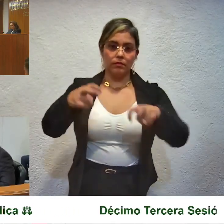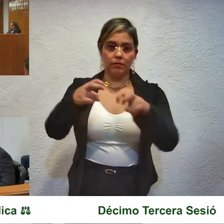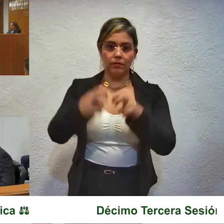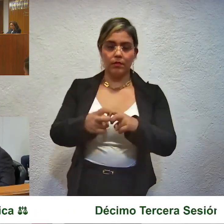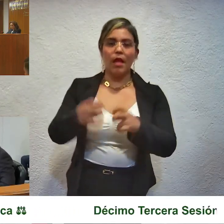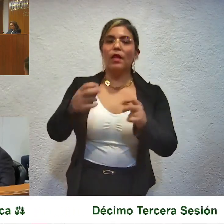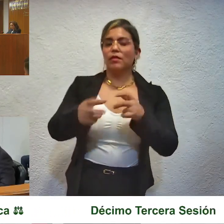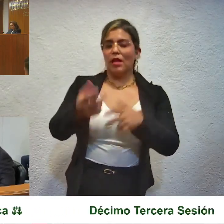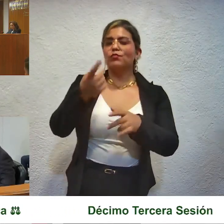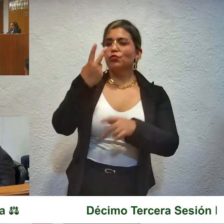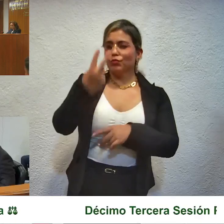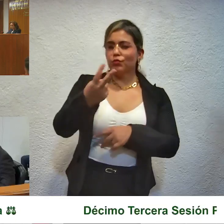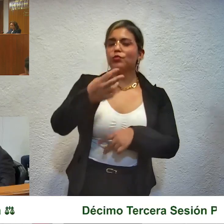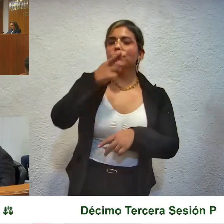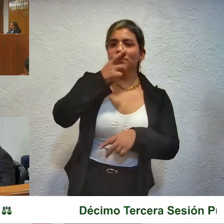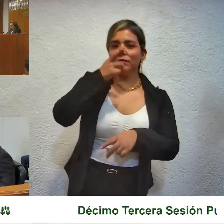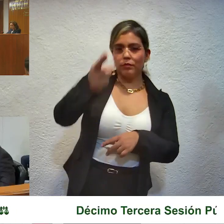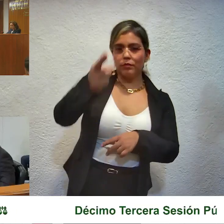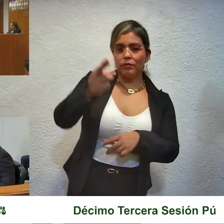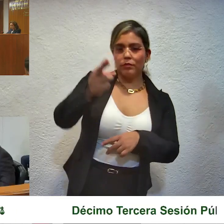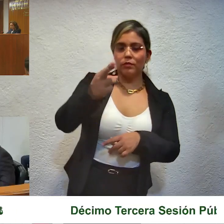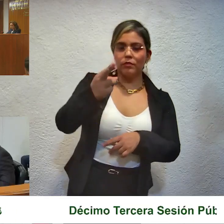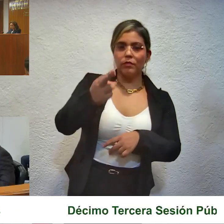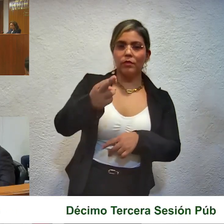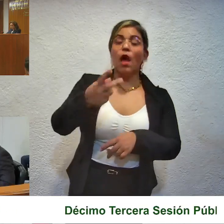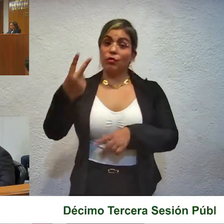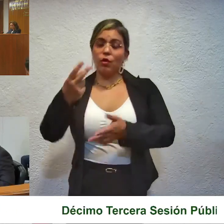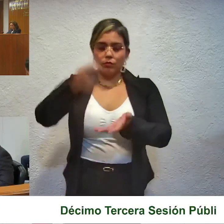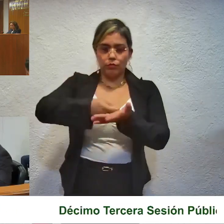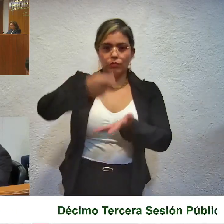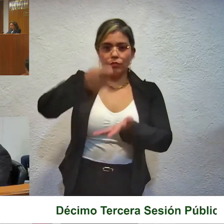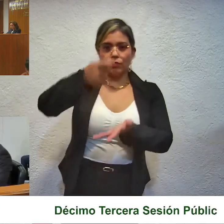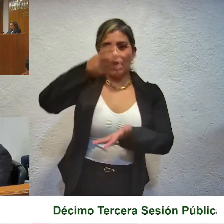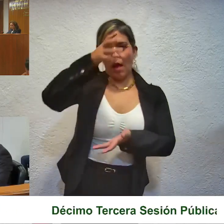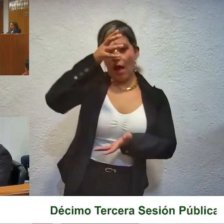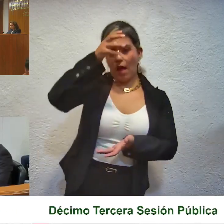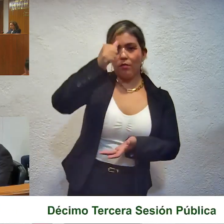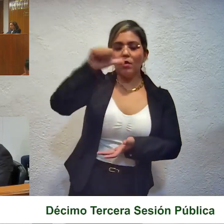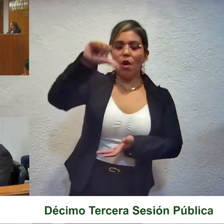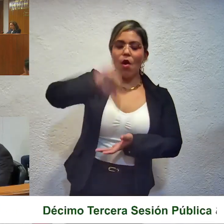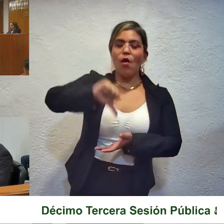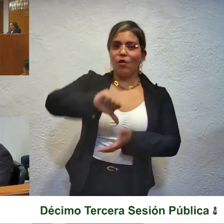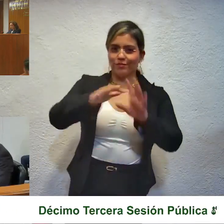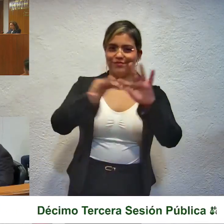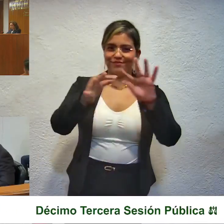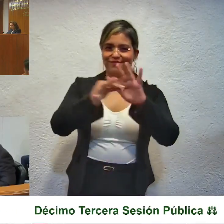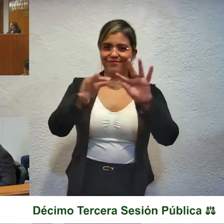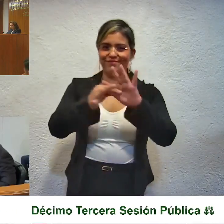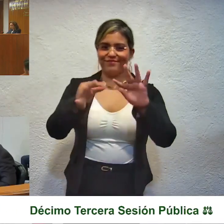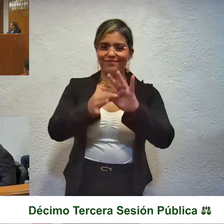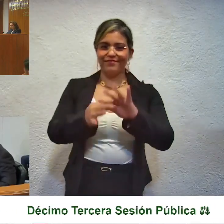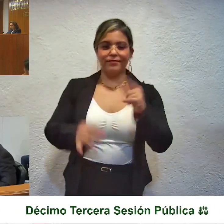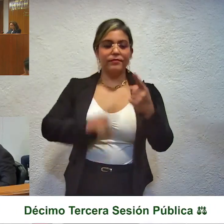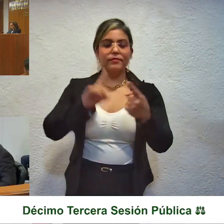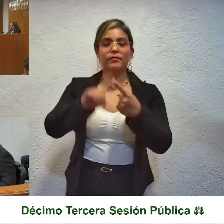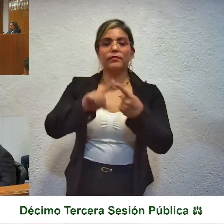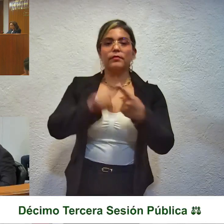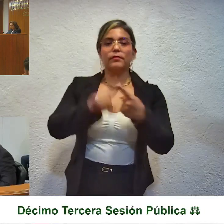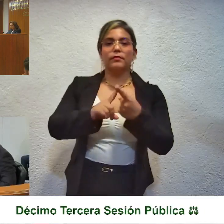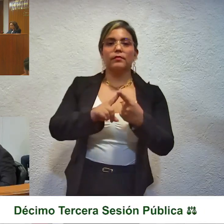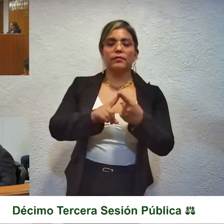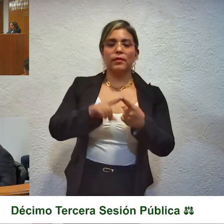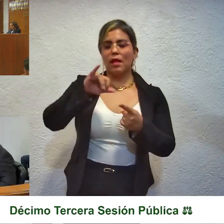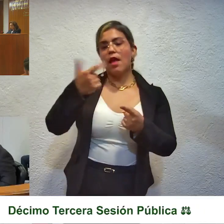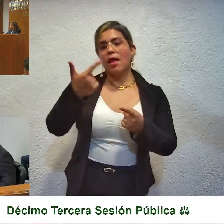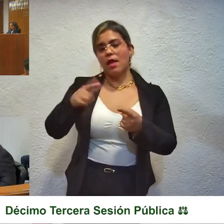de resolución y 3 proyectos de sentencia convenio, los cuales a continuación preciso. El número 1 es el GET